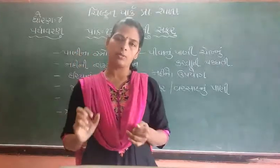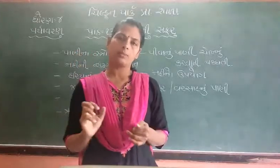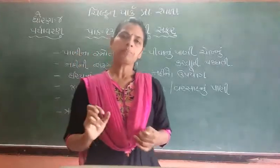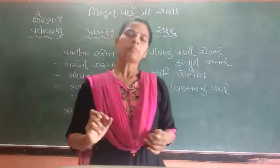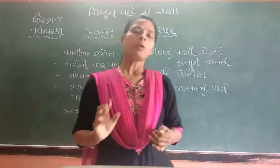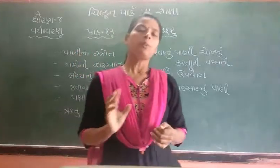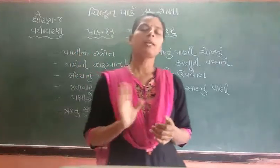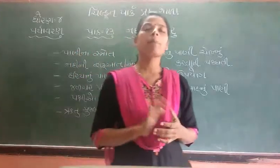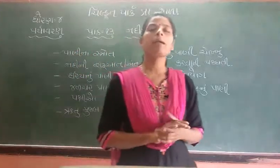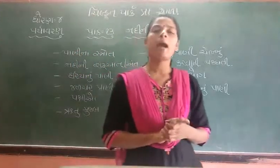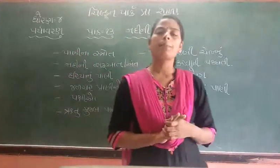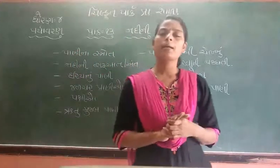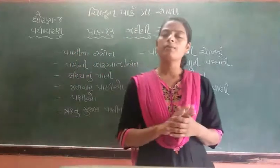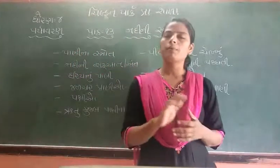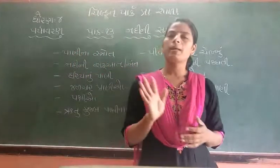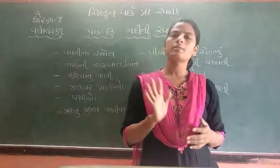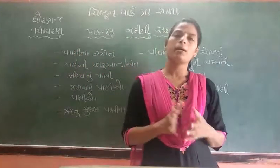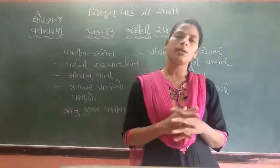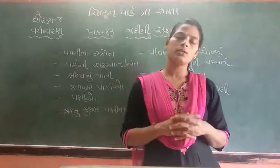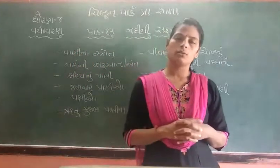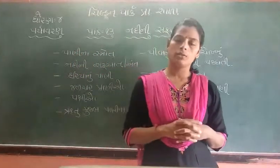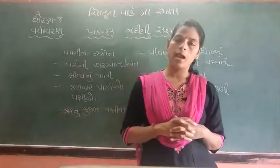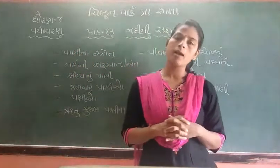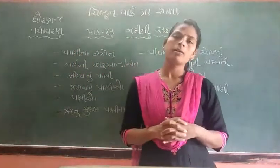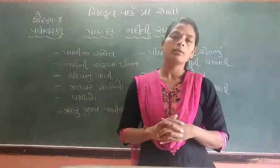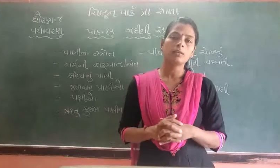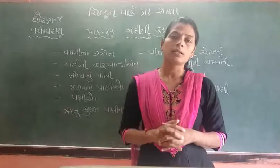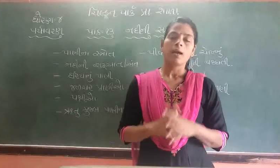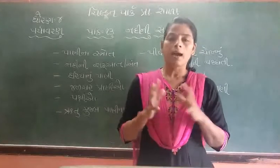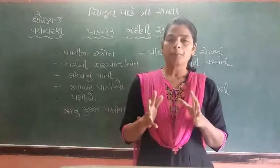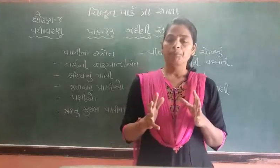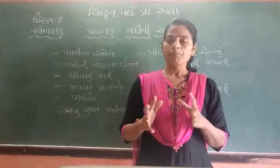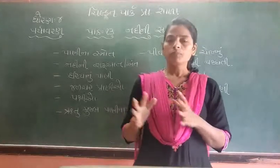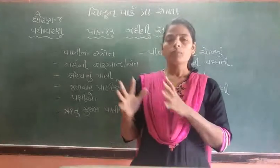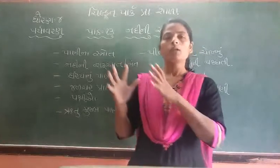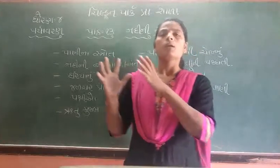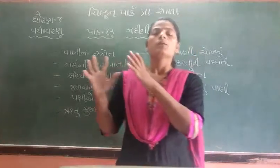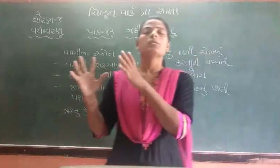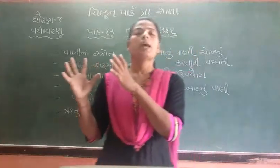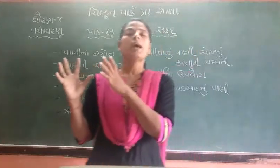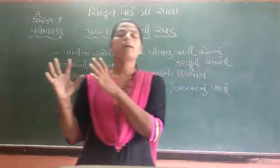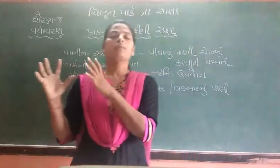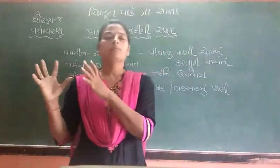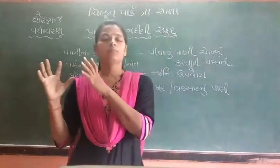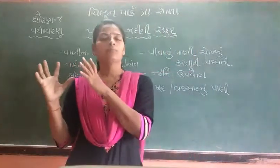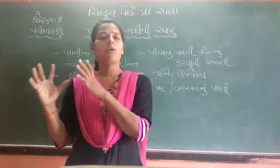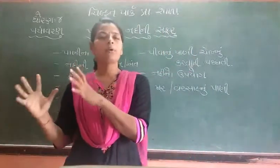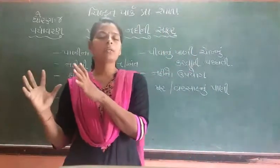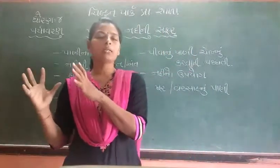છે, પરિણામે આપણે એને વપરાશમાં લઈ શકતા નથી। હા, જ્યાં મોમેડિયન કન્ટ્રીઝ